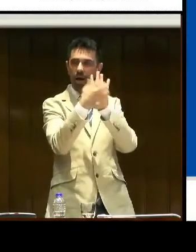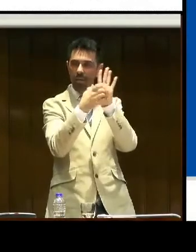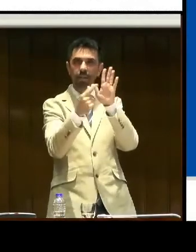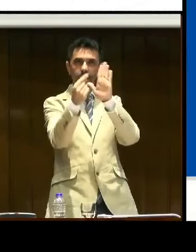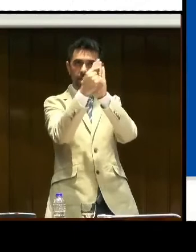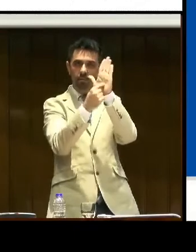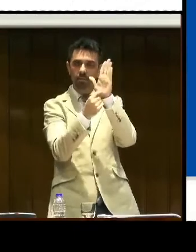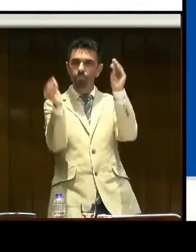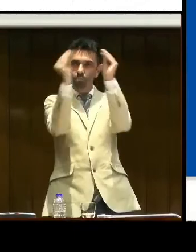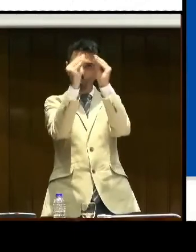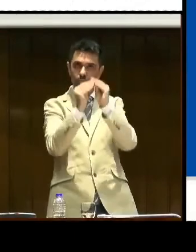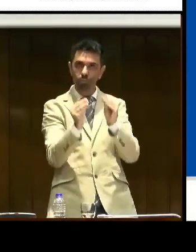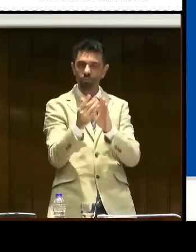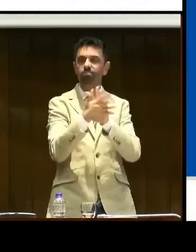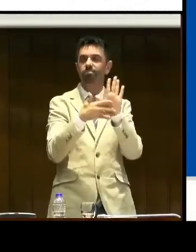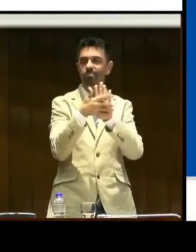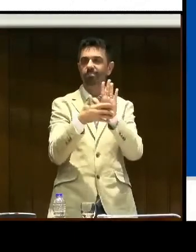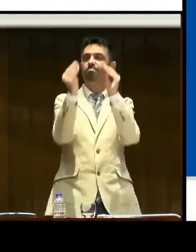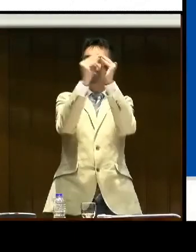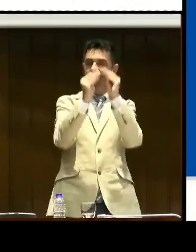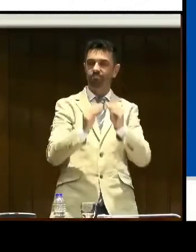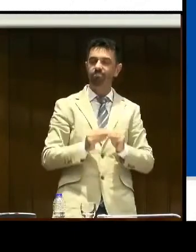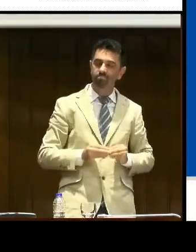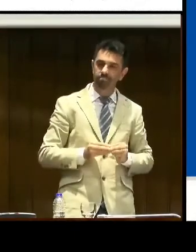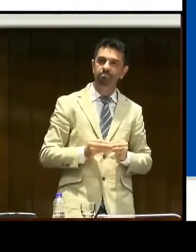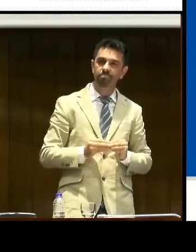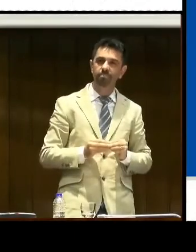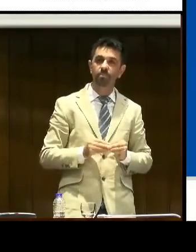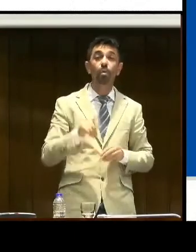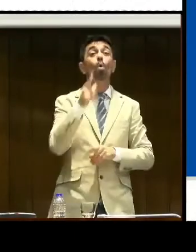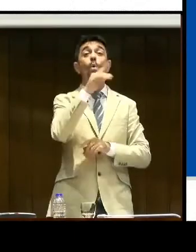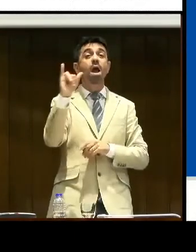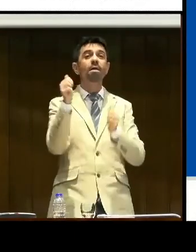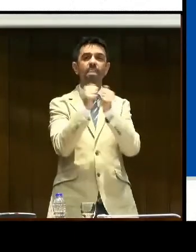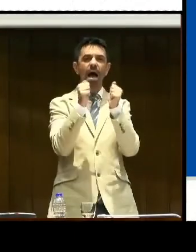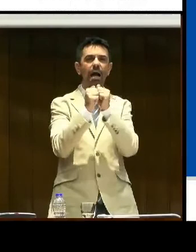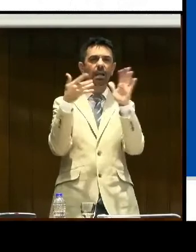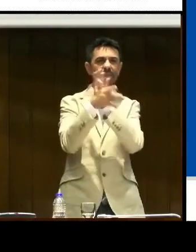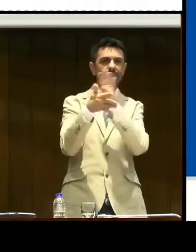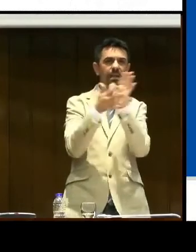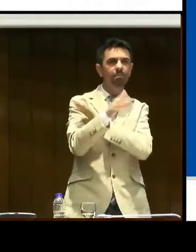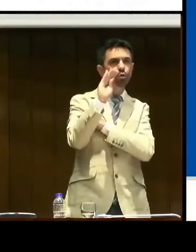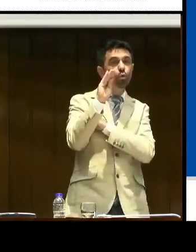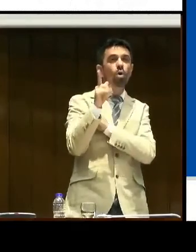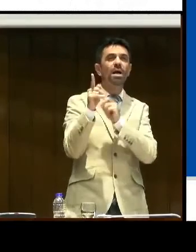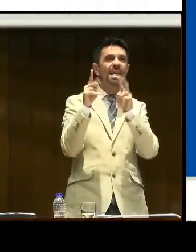Explicaba en una ocasión que sus investigaciones sobre las lenguas de signos en el campo de la